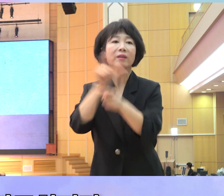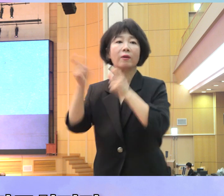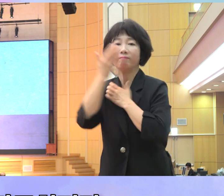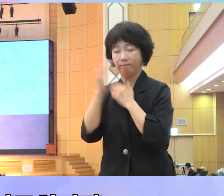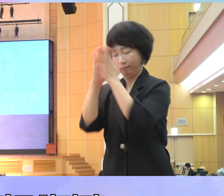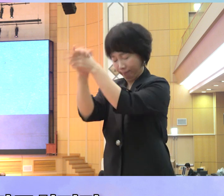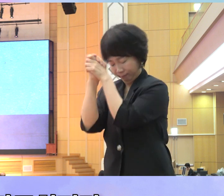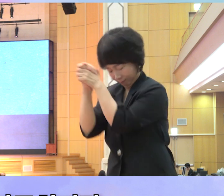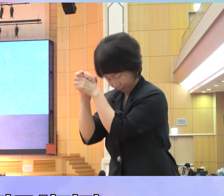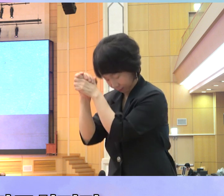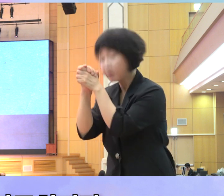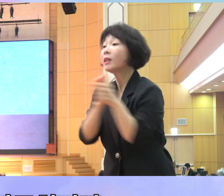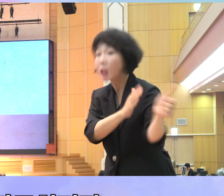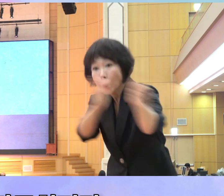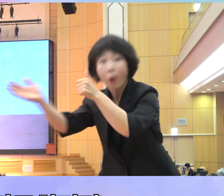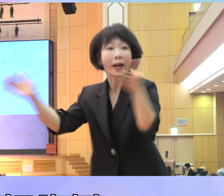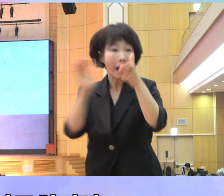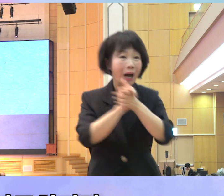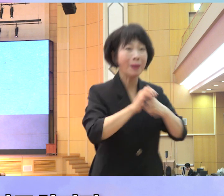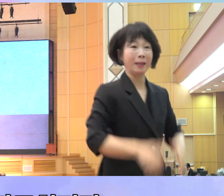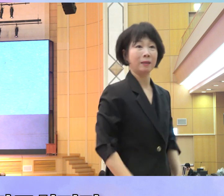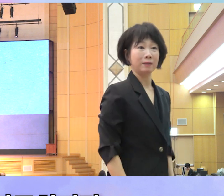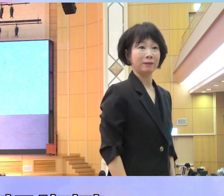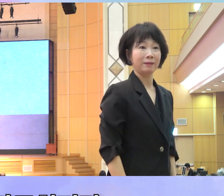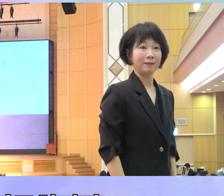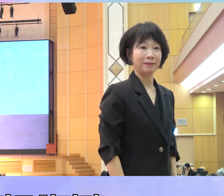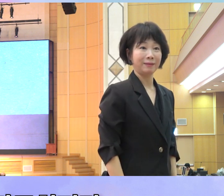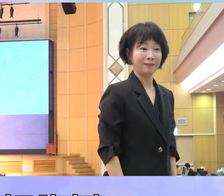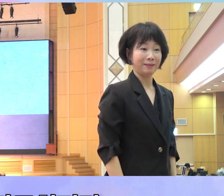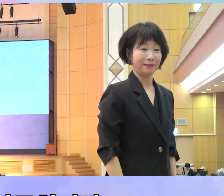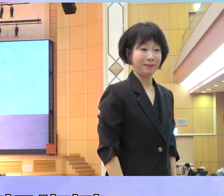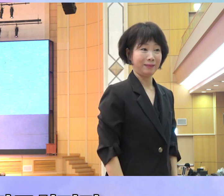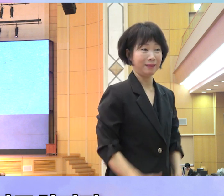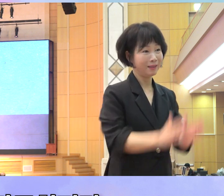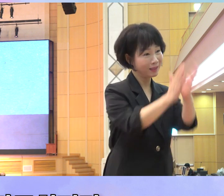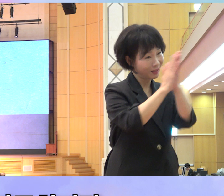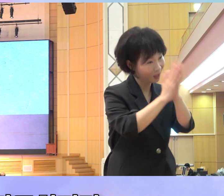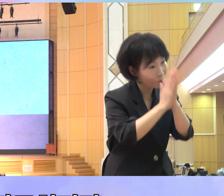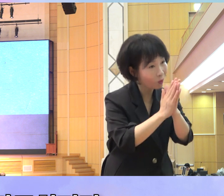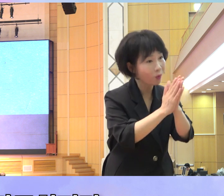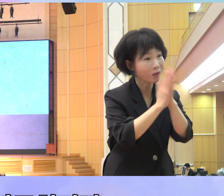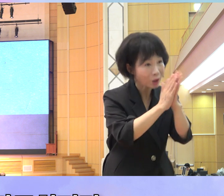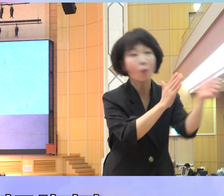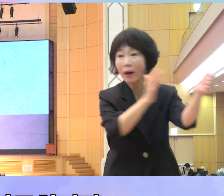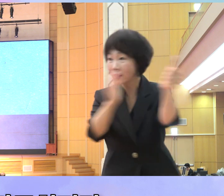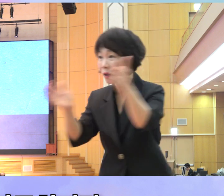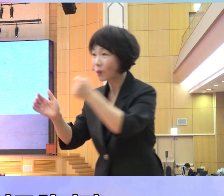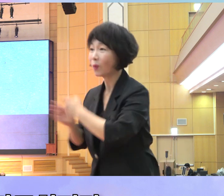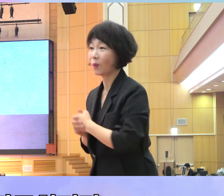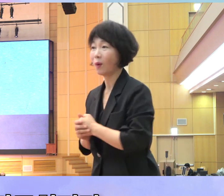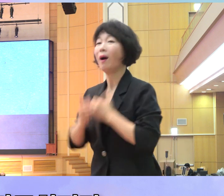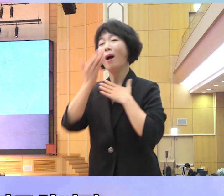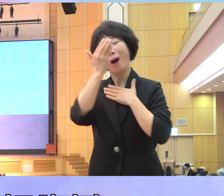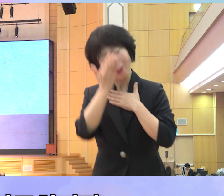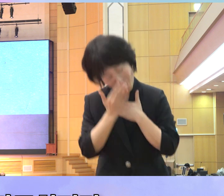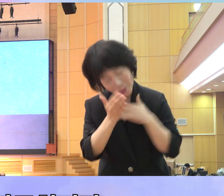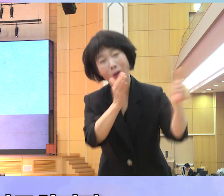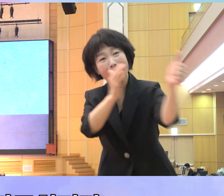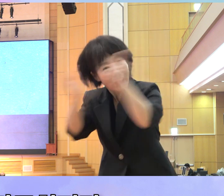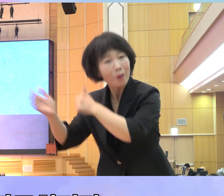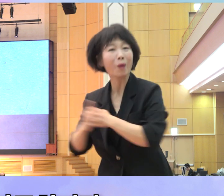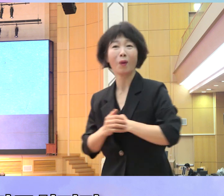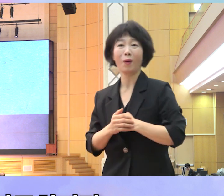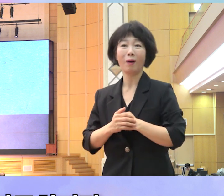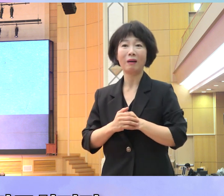하지 말고 이럴 때 아멘 하셔야 돼요. 할렐루야. 기도하세요. 겸손하기 위해서